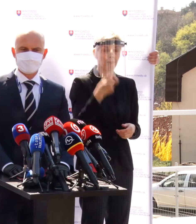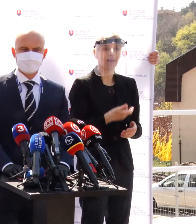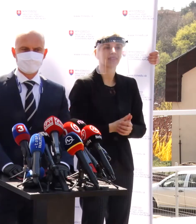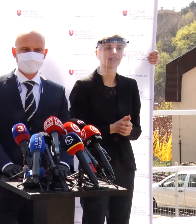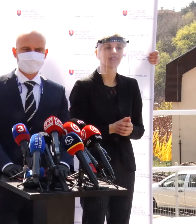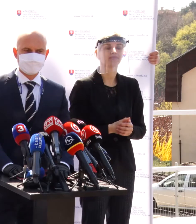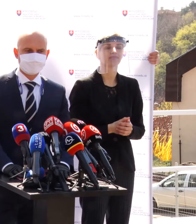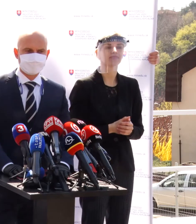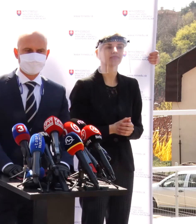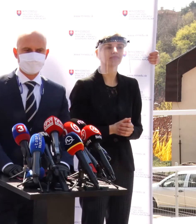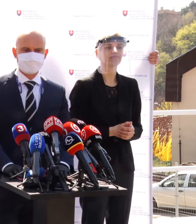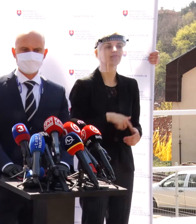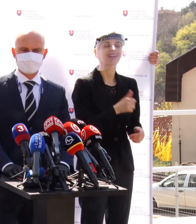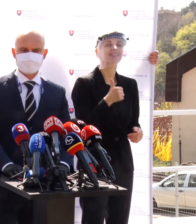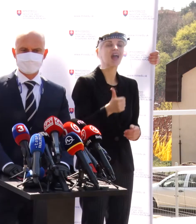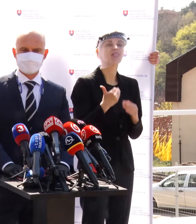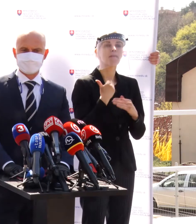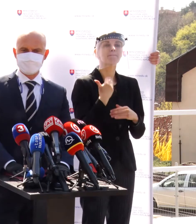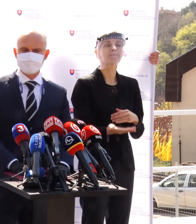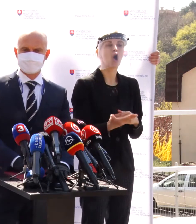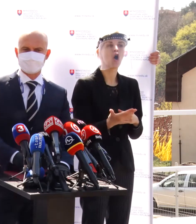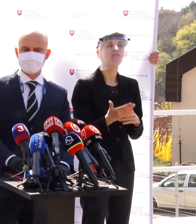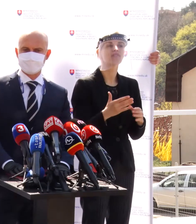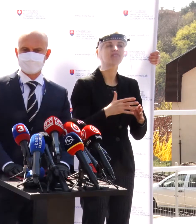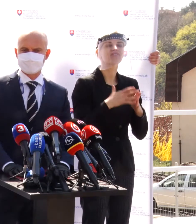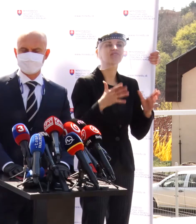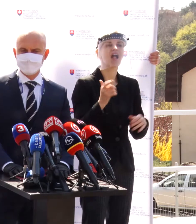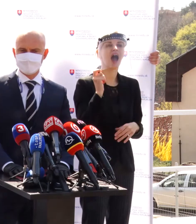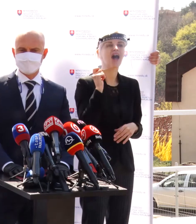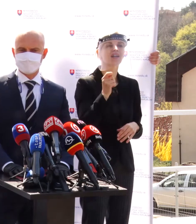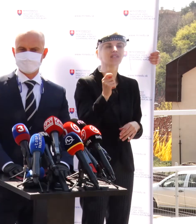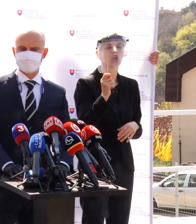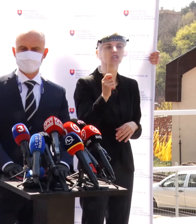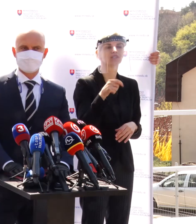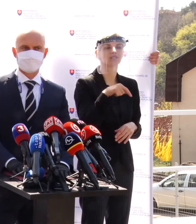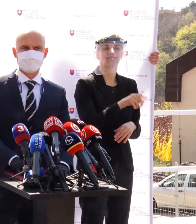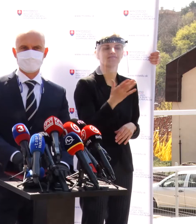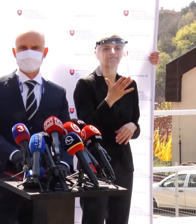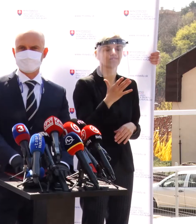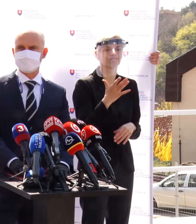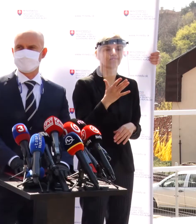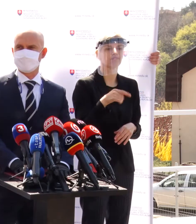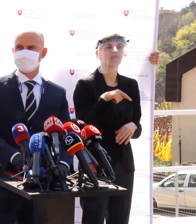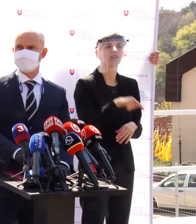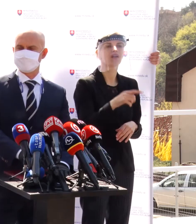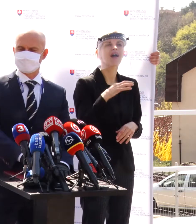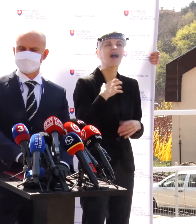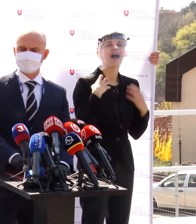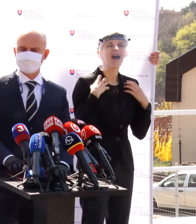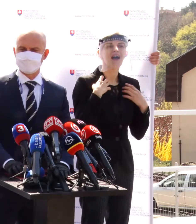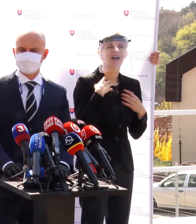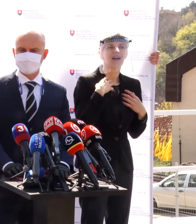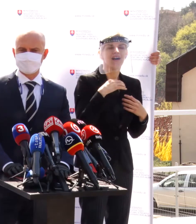Nie je to, že hneď deň po Veľkej noci má nastať nejaký posun v rámci internátov. Tu sa koordinujeme naozaj aj s rektorskou konferenciou